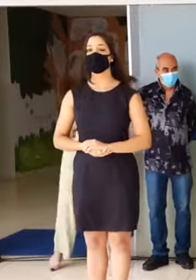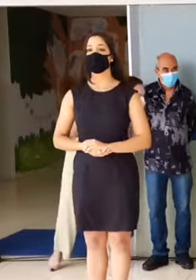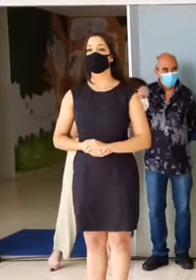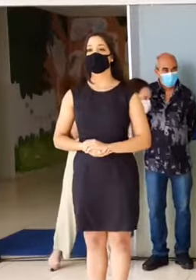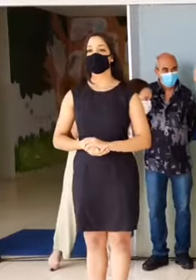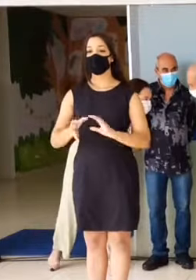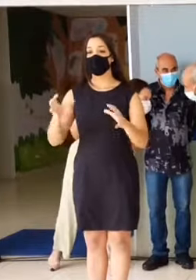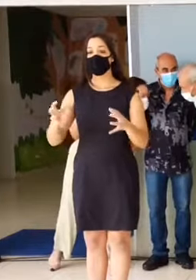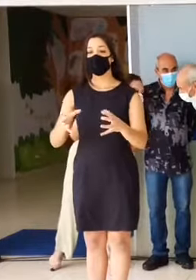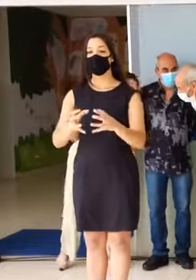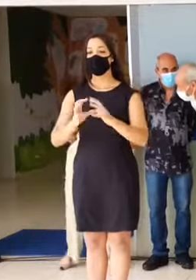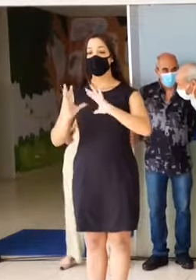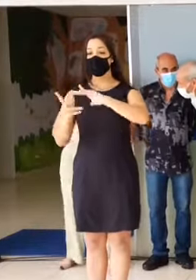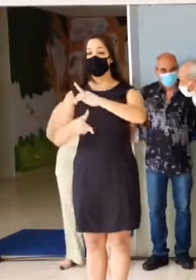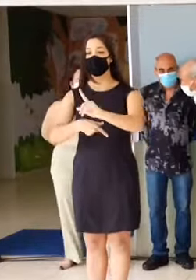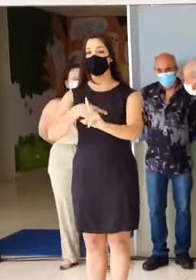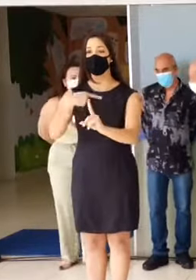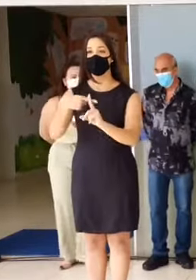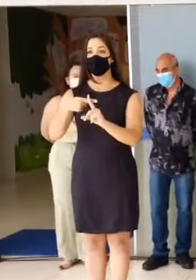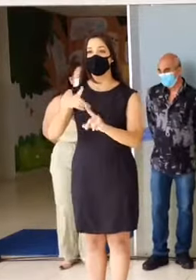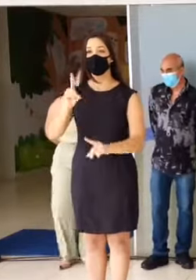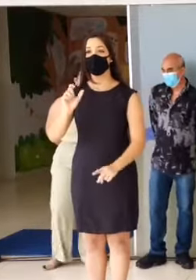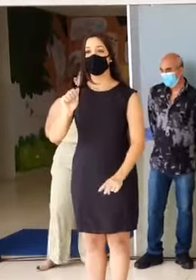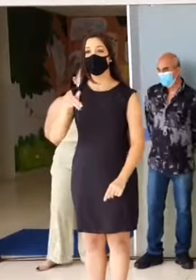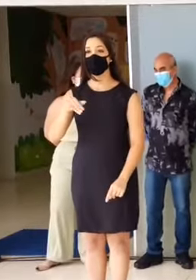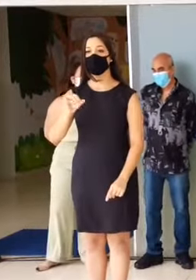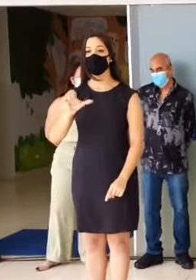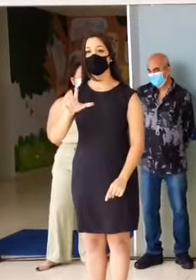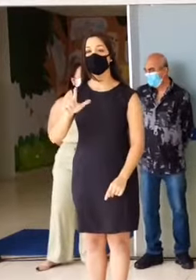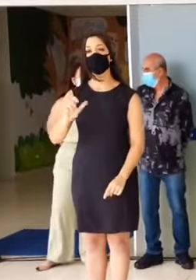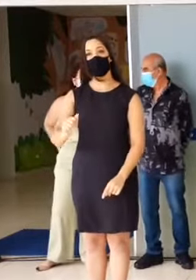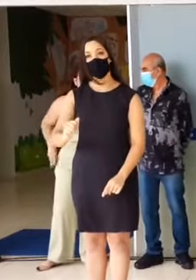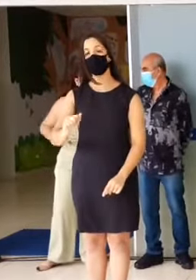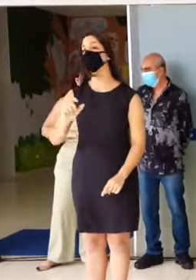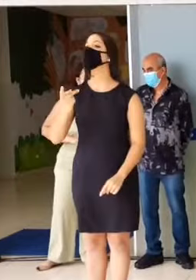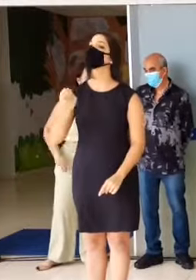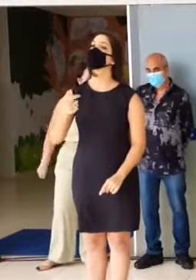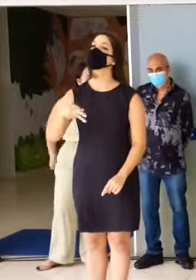a equipe da Missão Sal da Terra, Daniela Paula, Leonardo Bernardes, Henrique